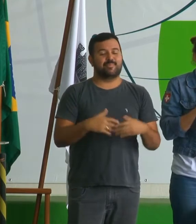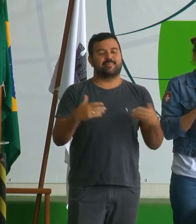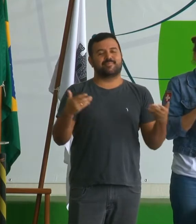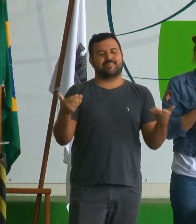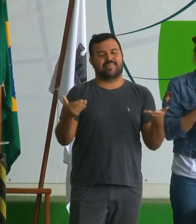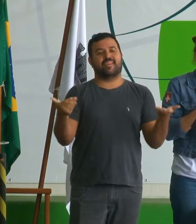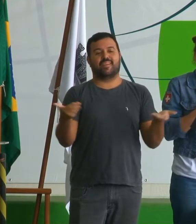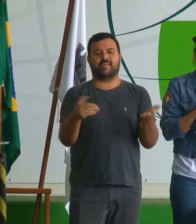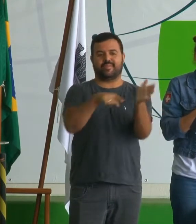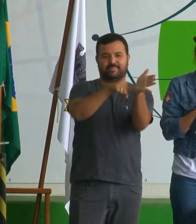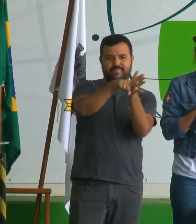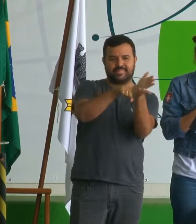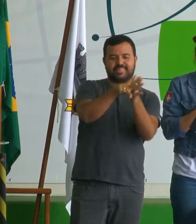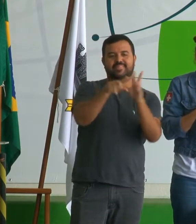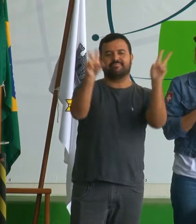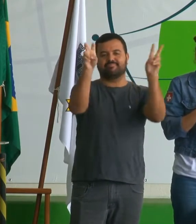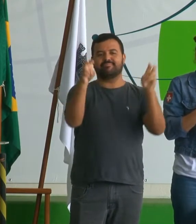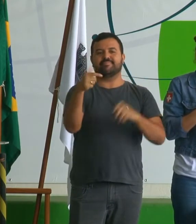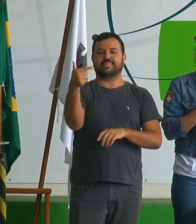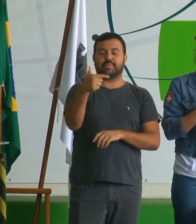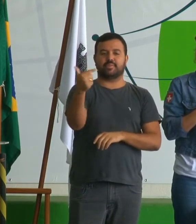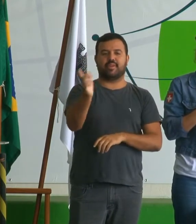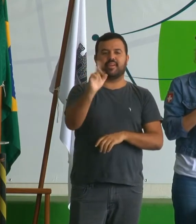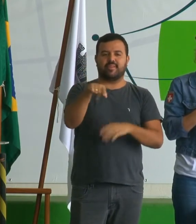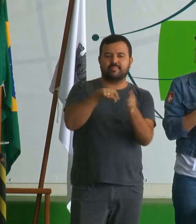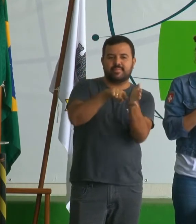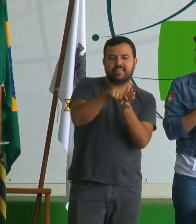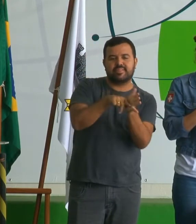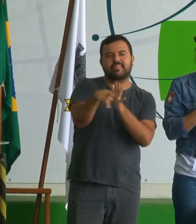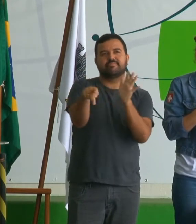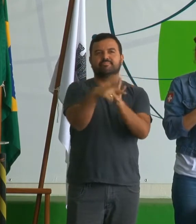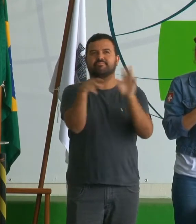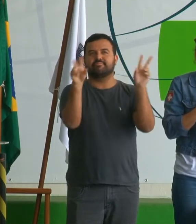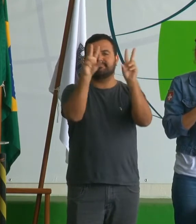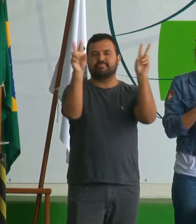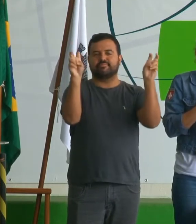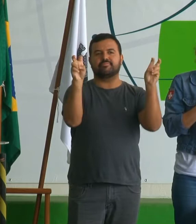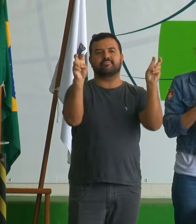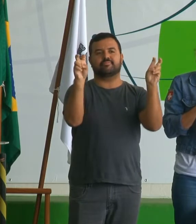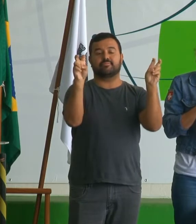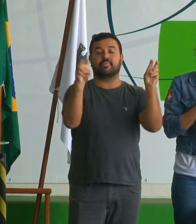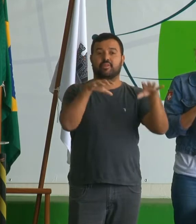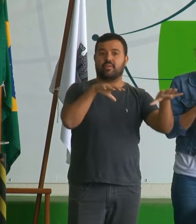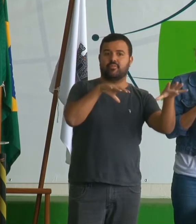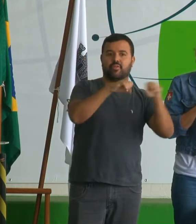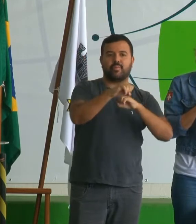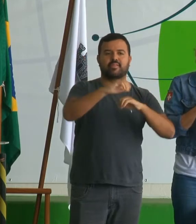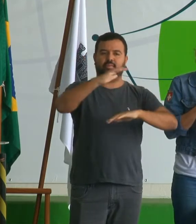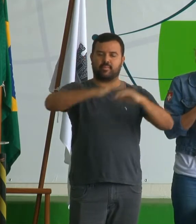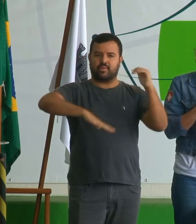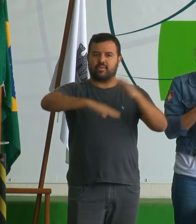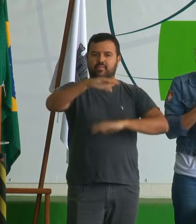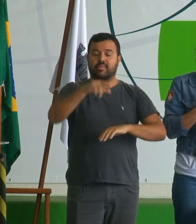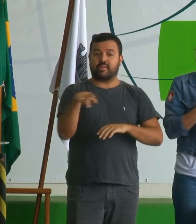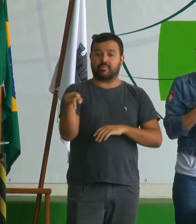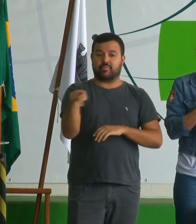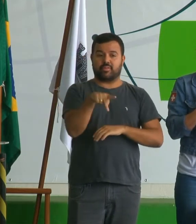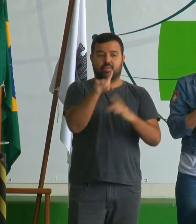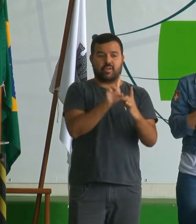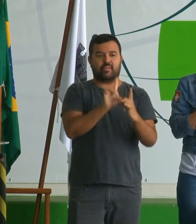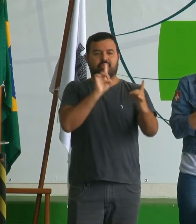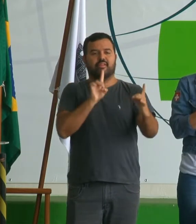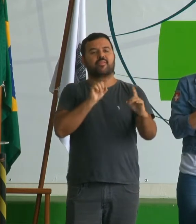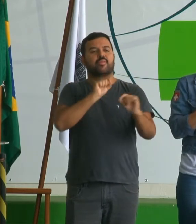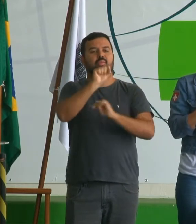Bem, o segundo lugar vai para o trabalho intitulado Formação Profissional Docente à Distância